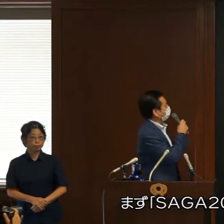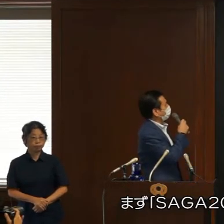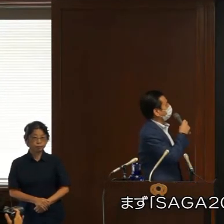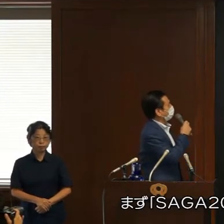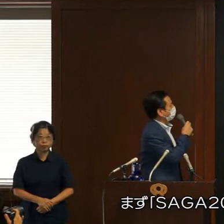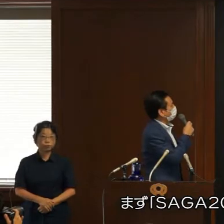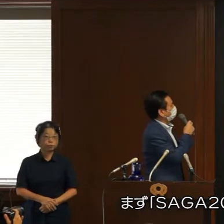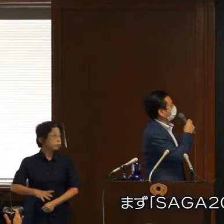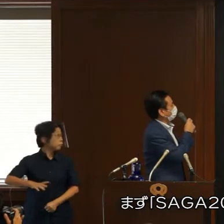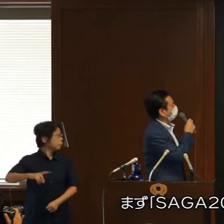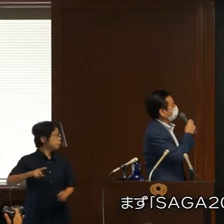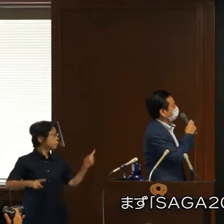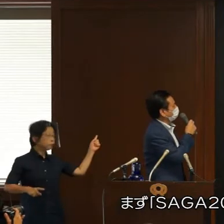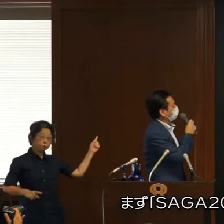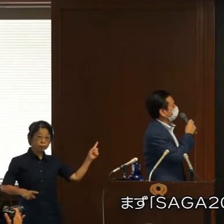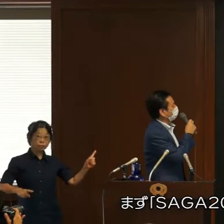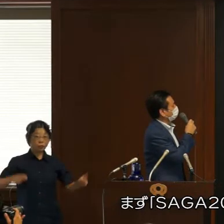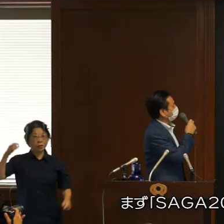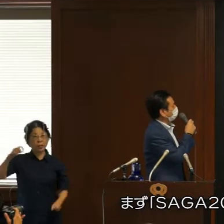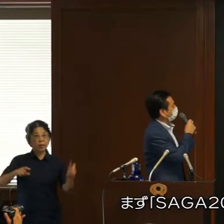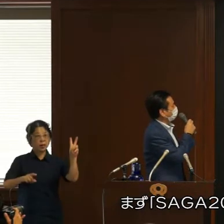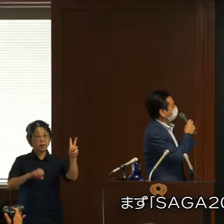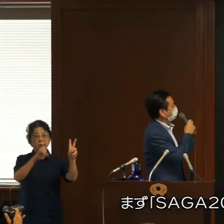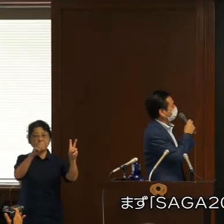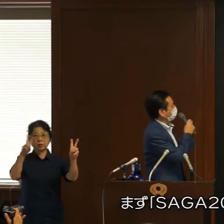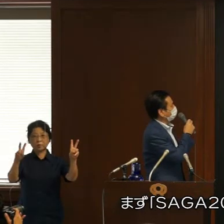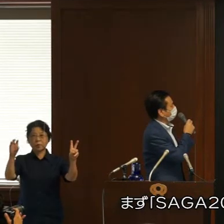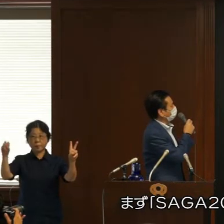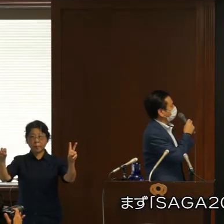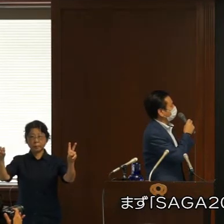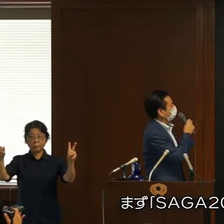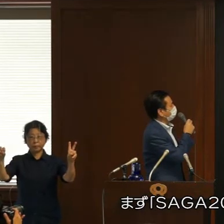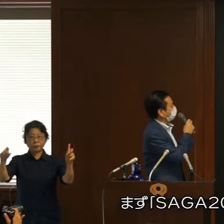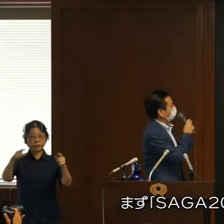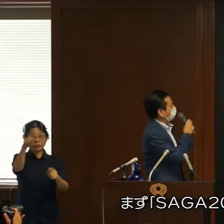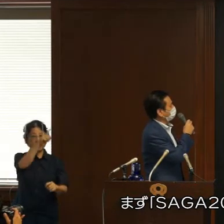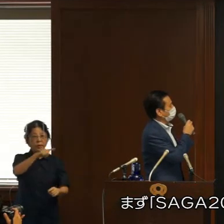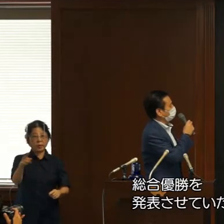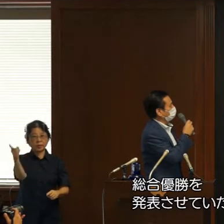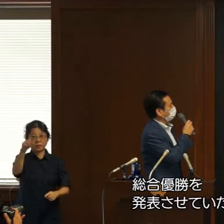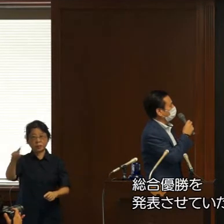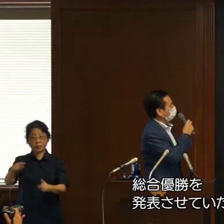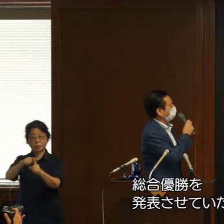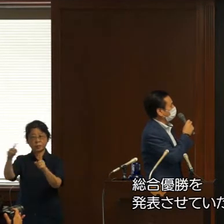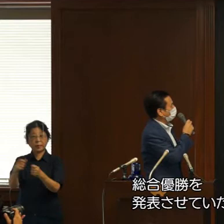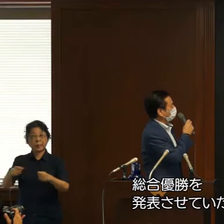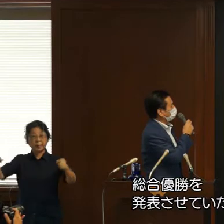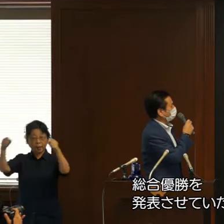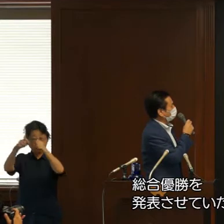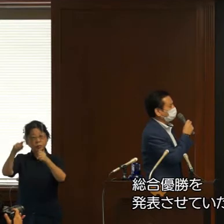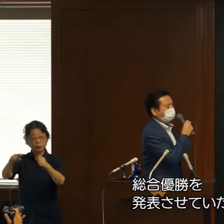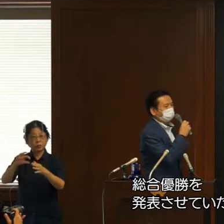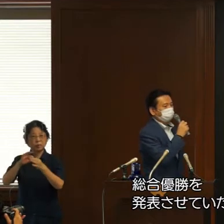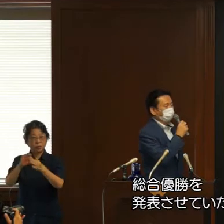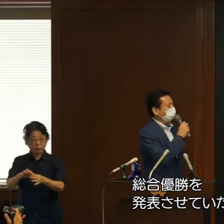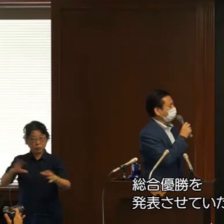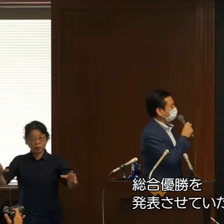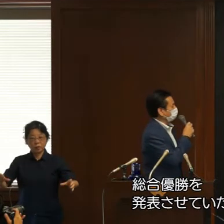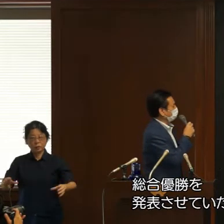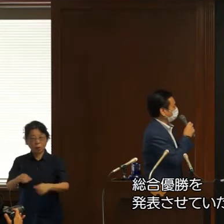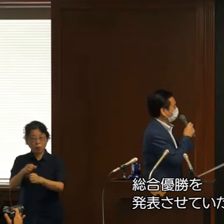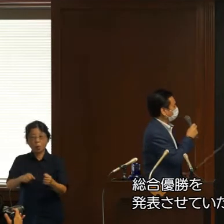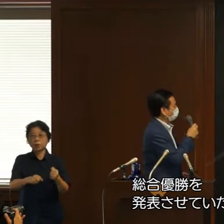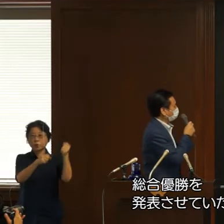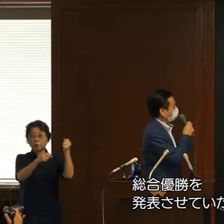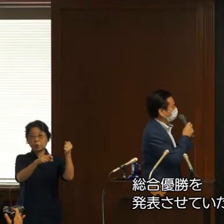まず佐賀2020 SSP カップについて総合優勝を発表させていただきたいと思